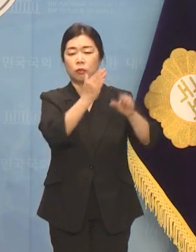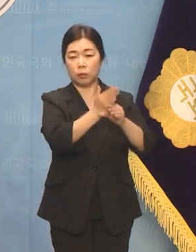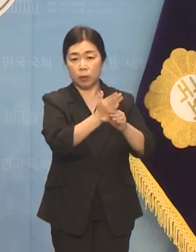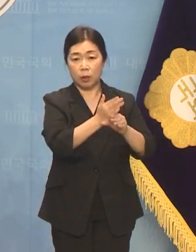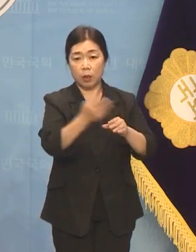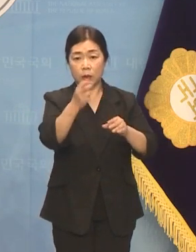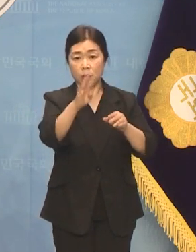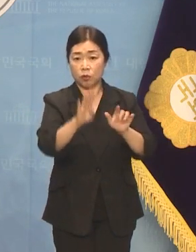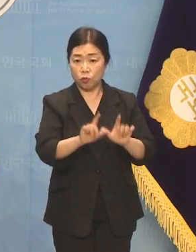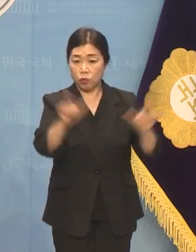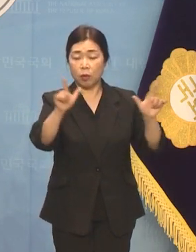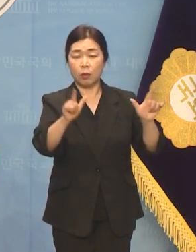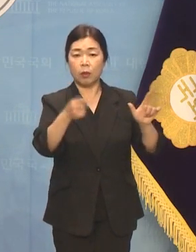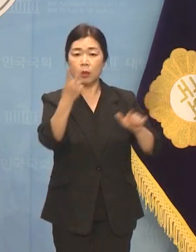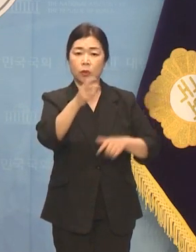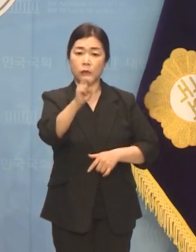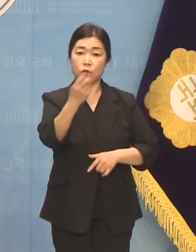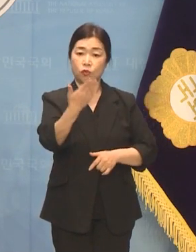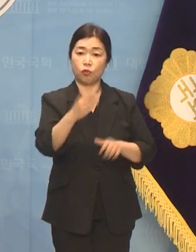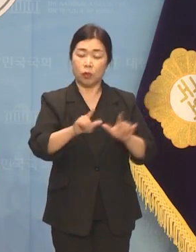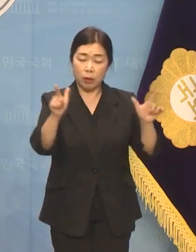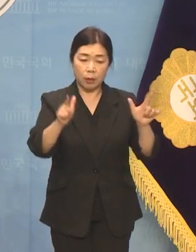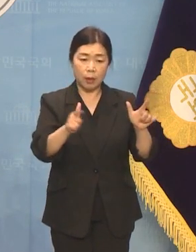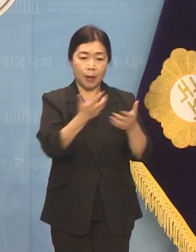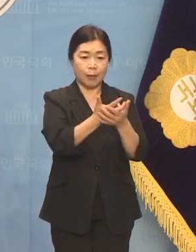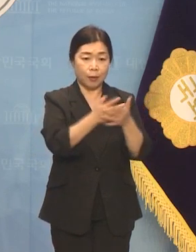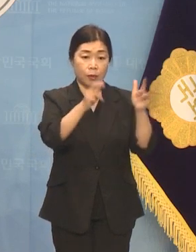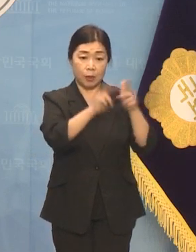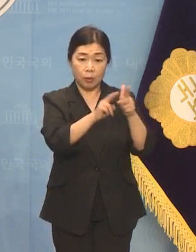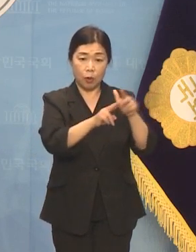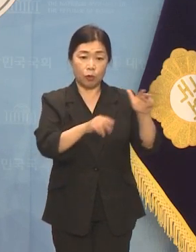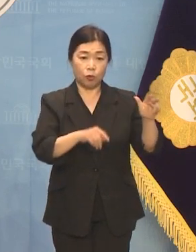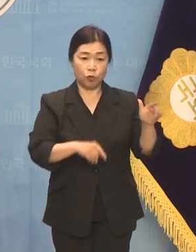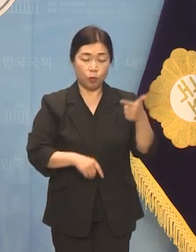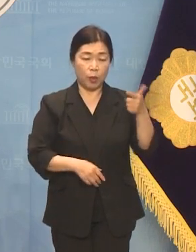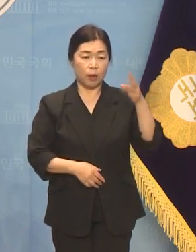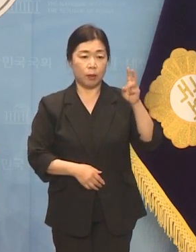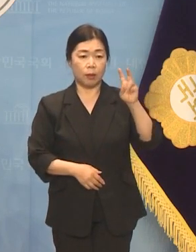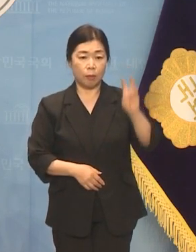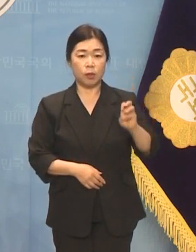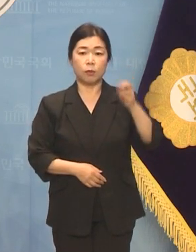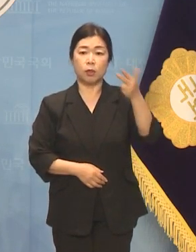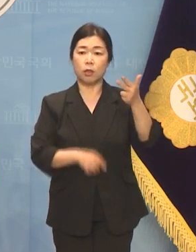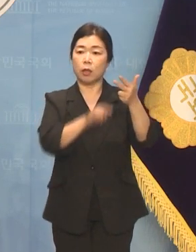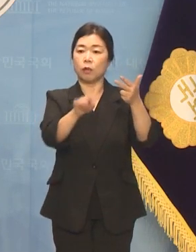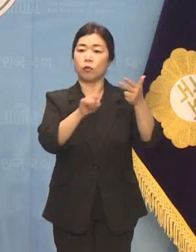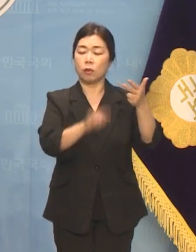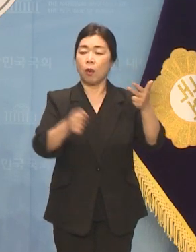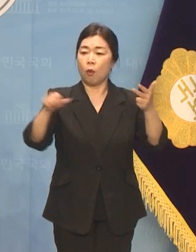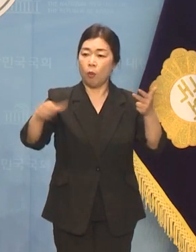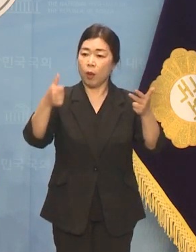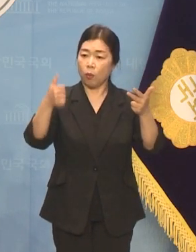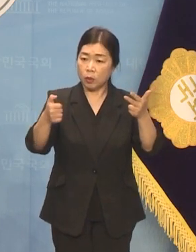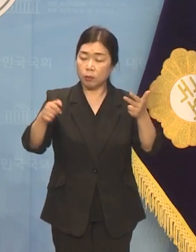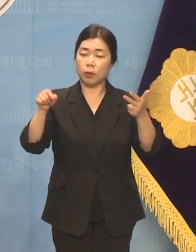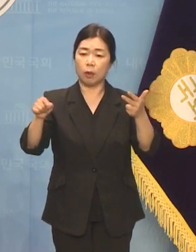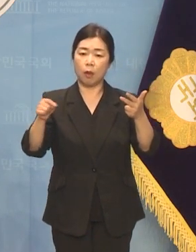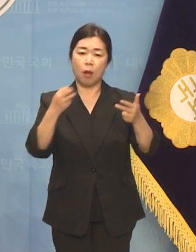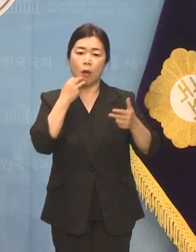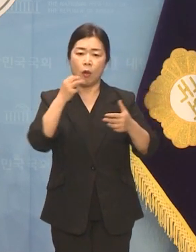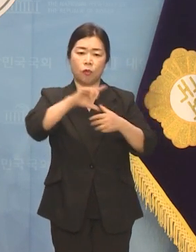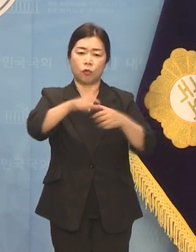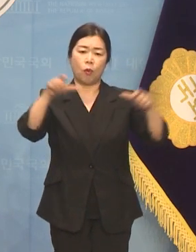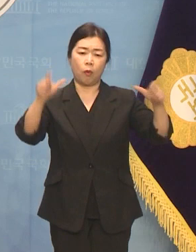2029년까지 건설되는 전체 신규 데이터 센터 637개 중에 550개가